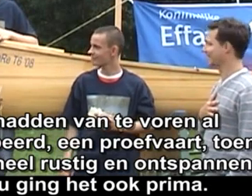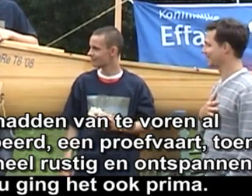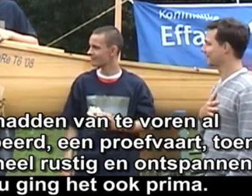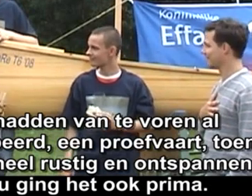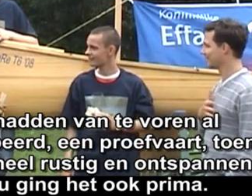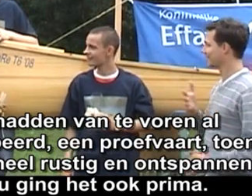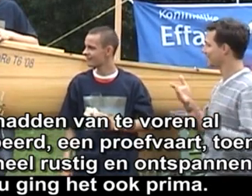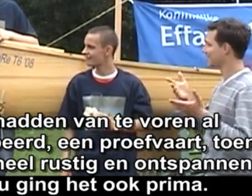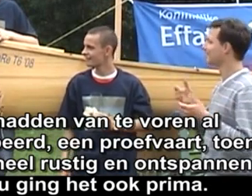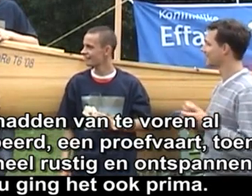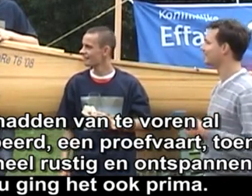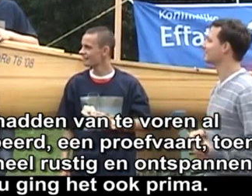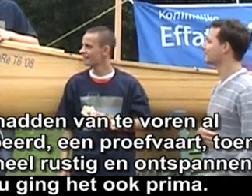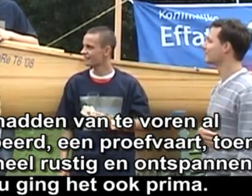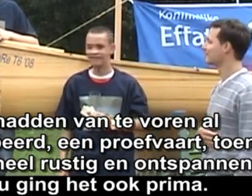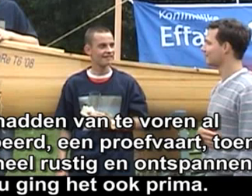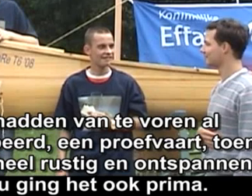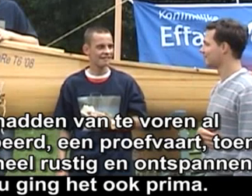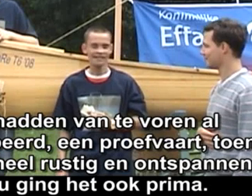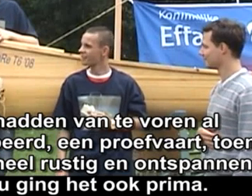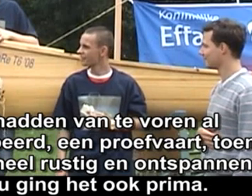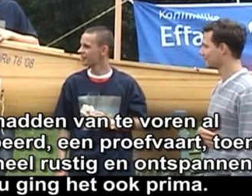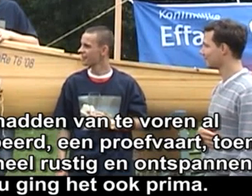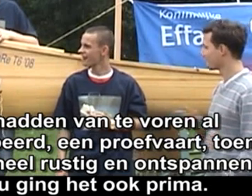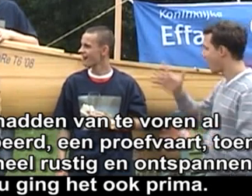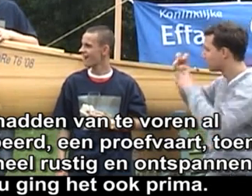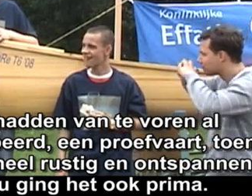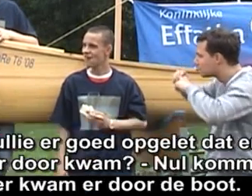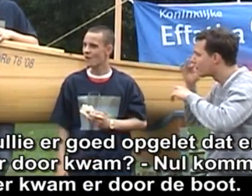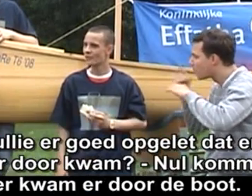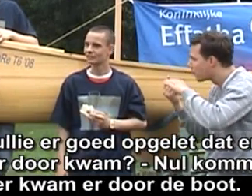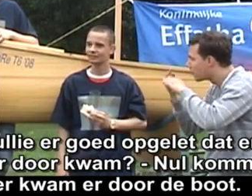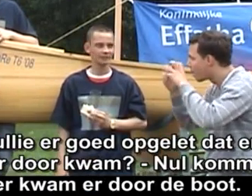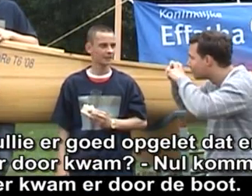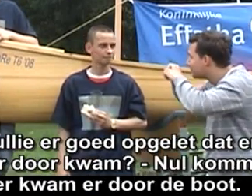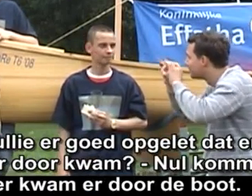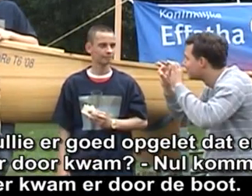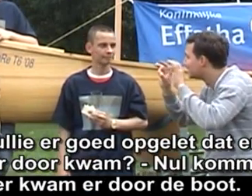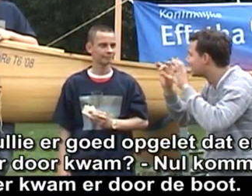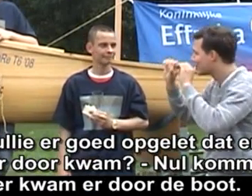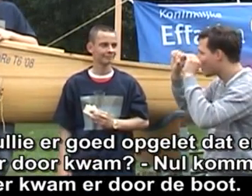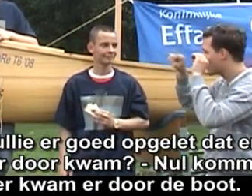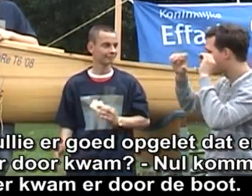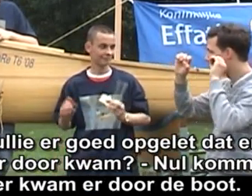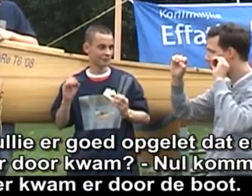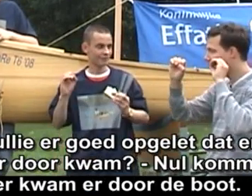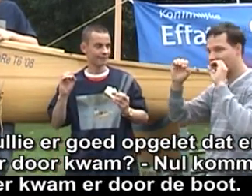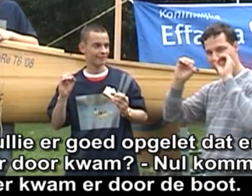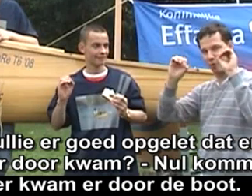Dat was het heel rustig en ontspannen en nu, oh, ging ook prima. Dus heb je allemaal goed gekeken, geen water kwam